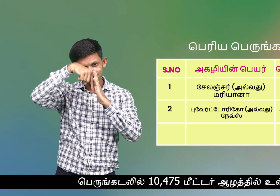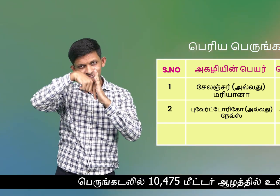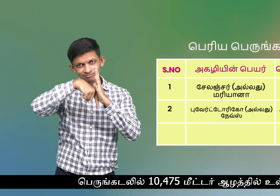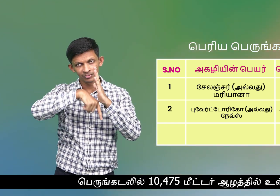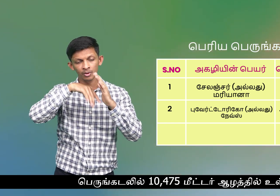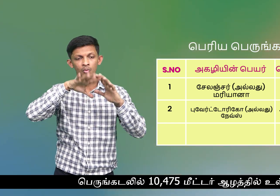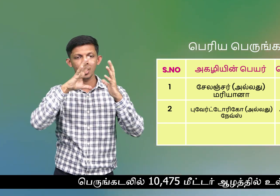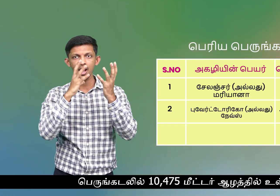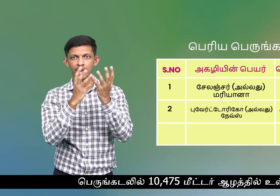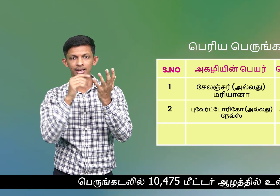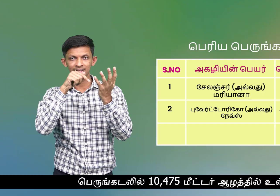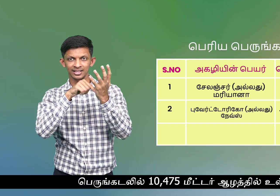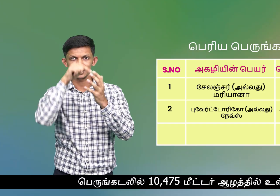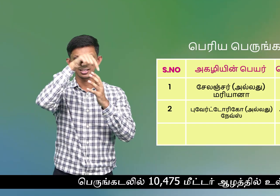10,475 மீட்டர் ஆழத்தில் உள்ளது.